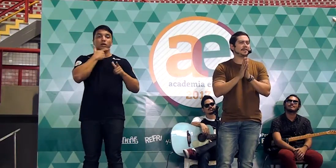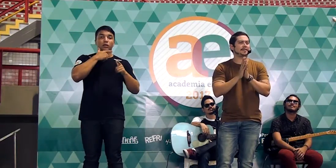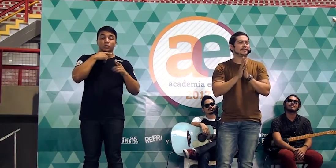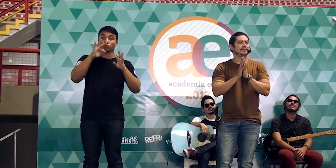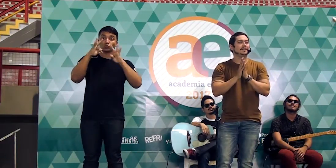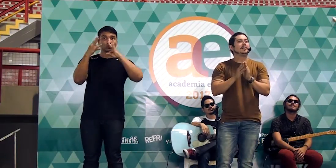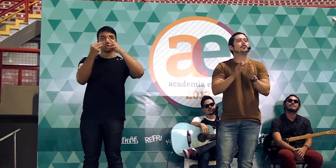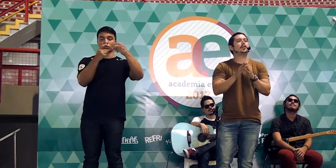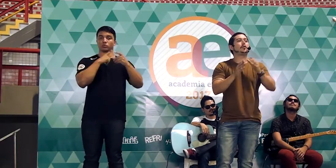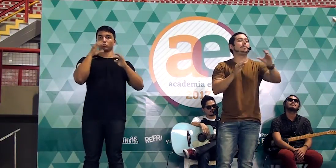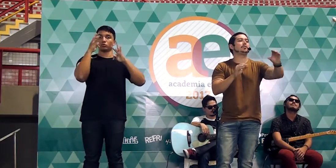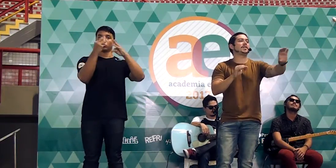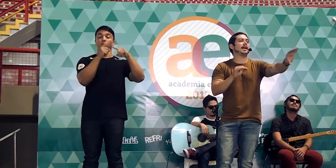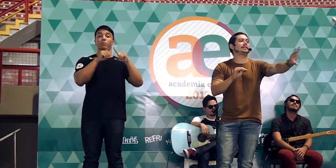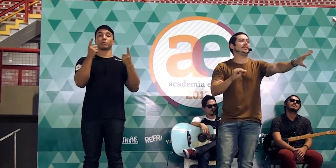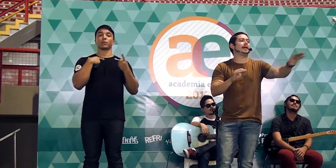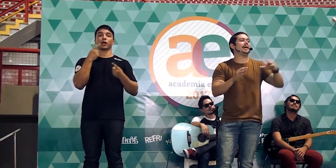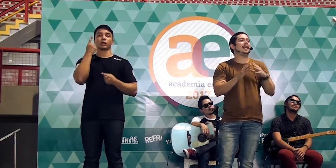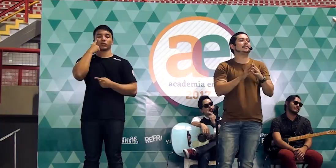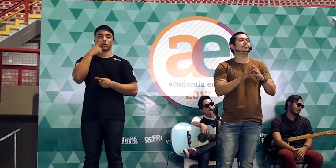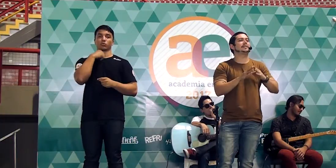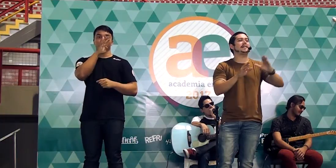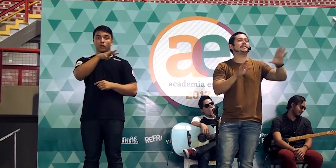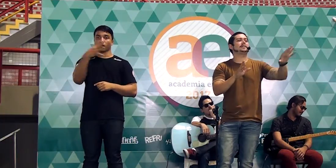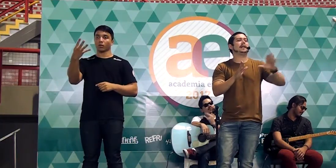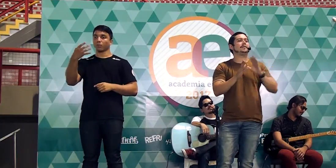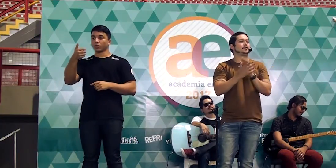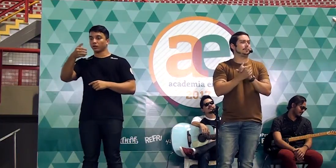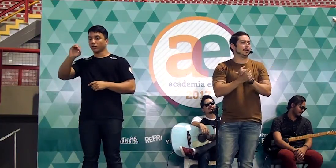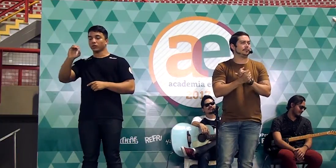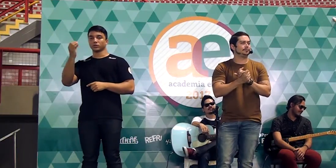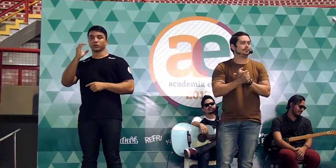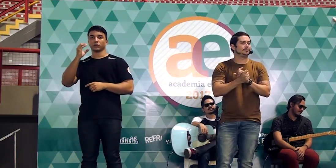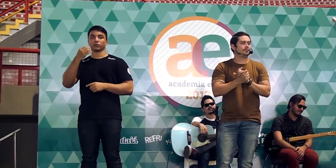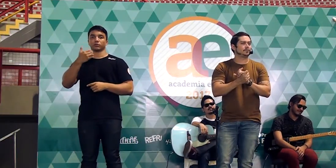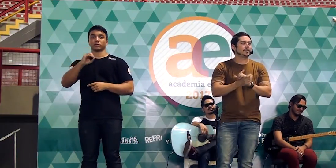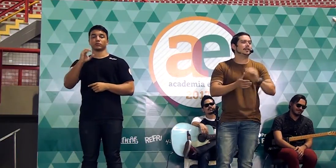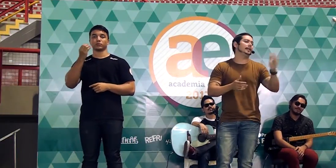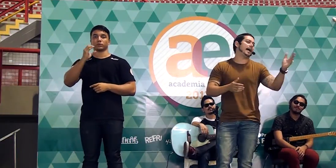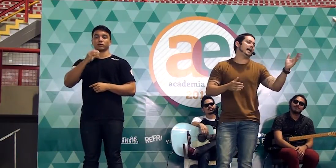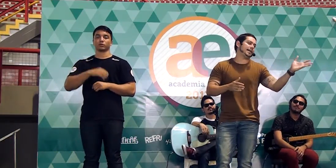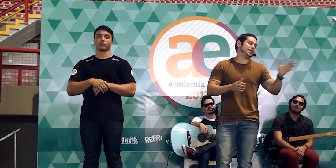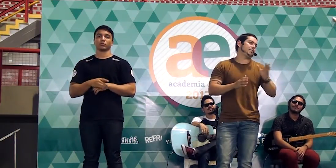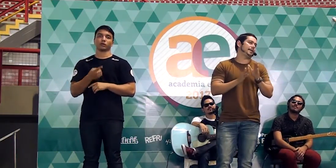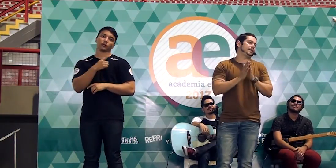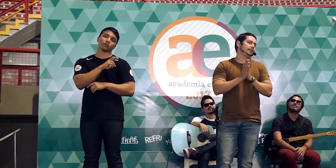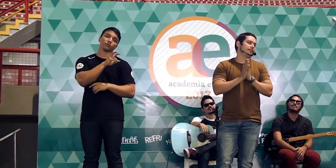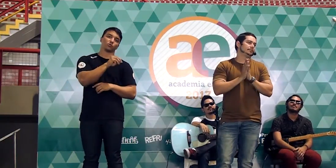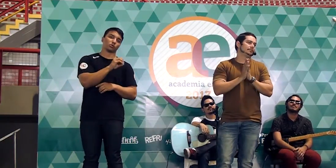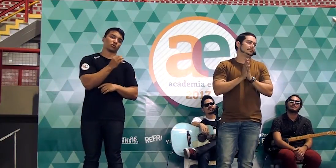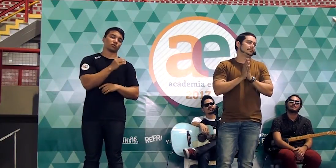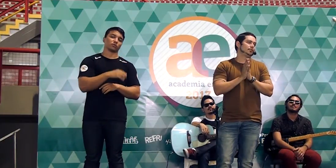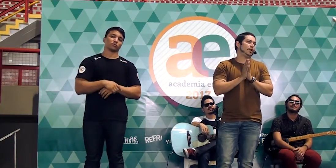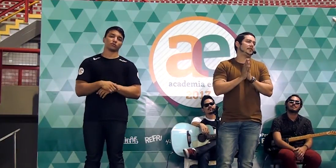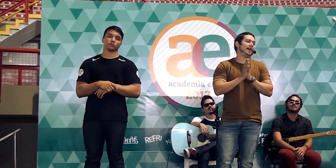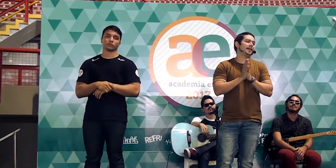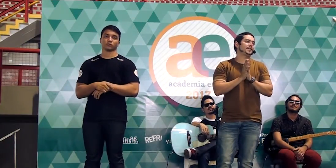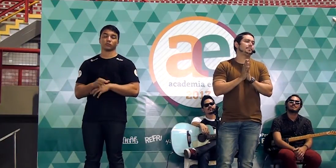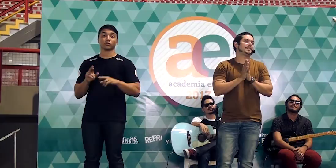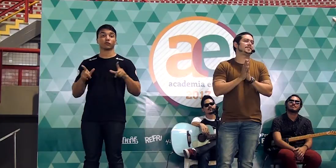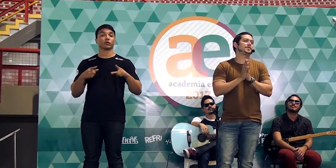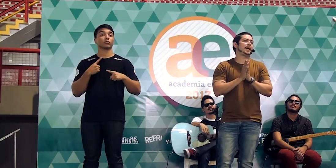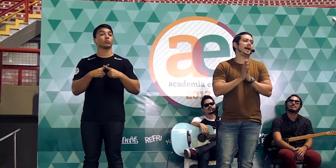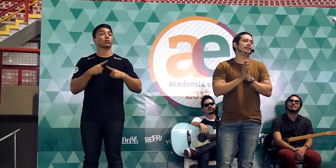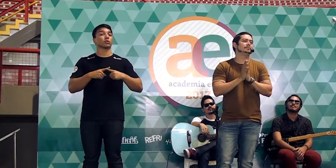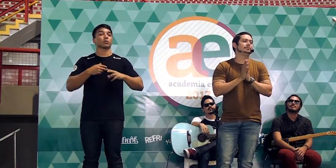jeito que tu quisesse. Só que o pão, estava tabelado 10 centavos o pão. Lá era 50. Qual a